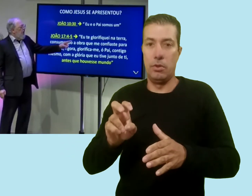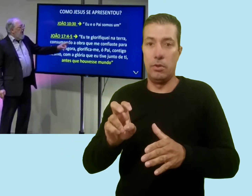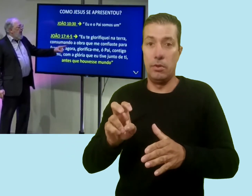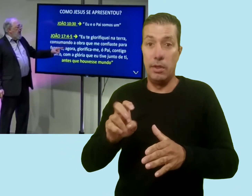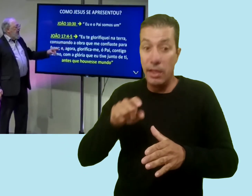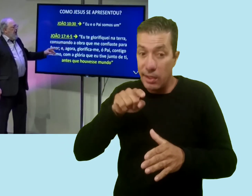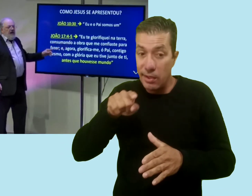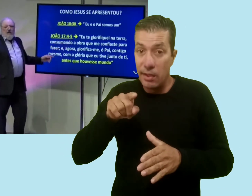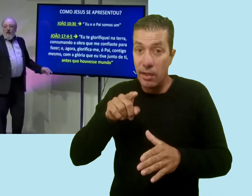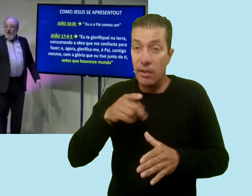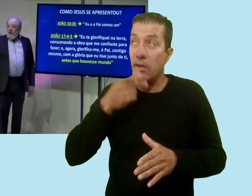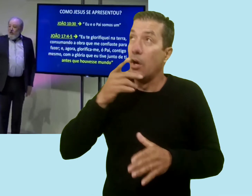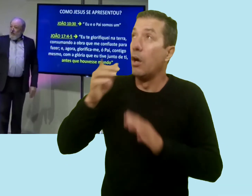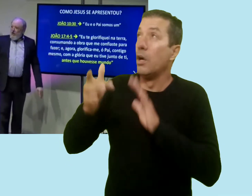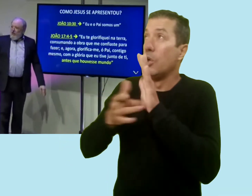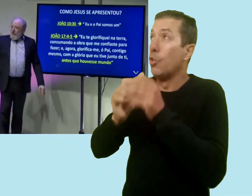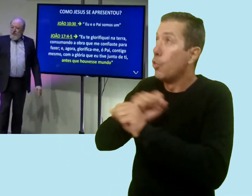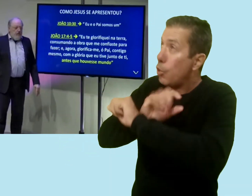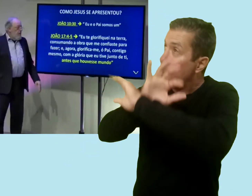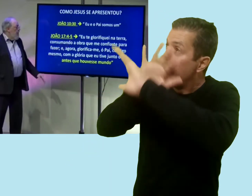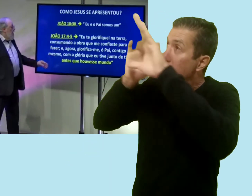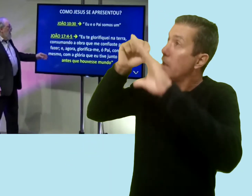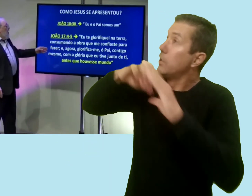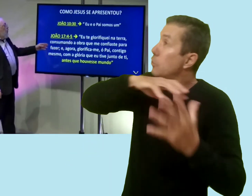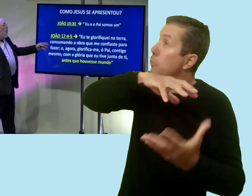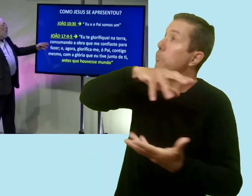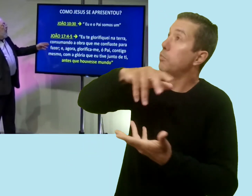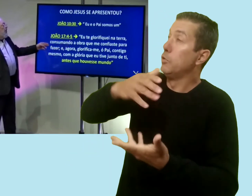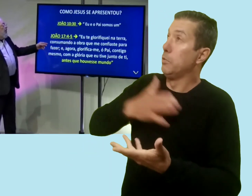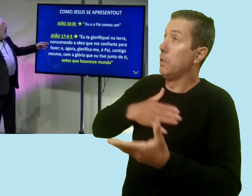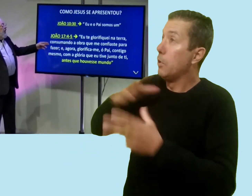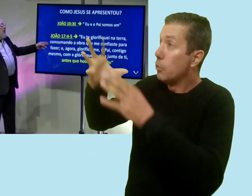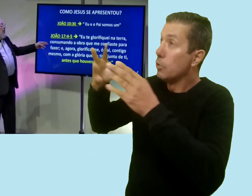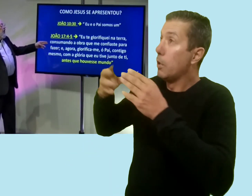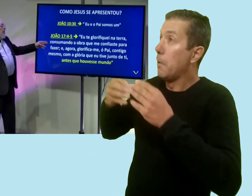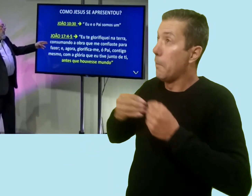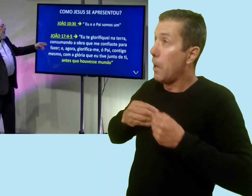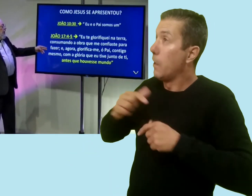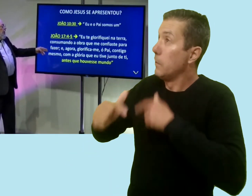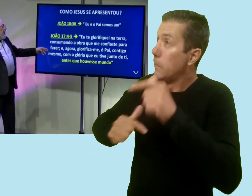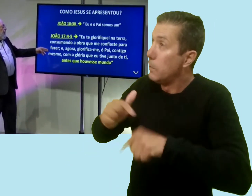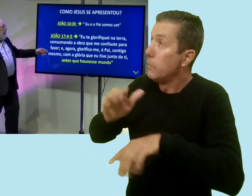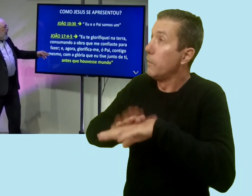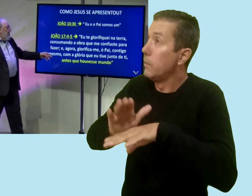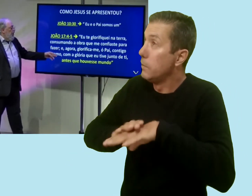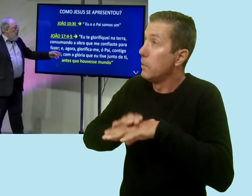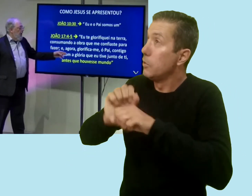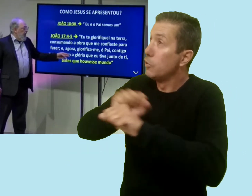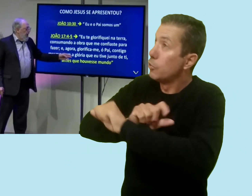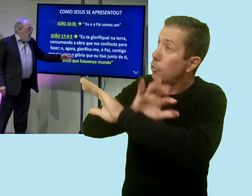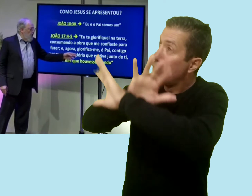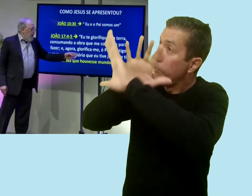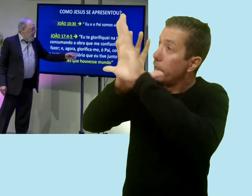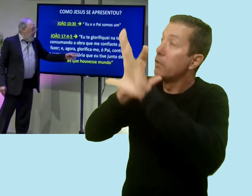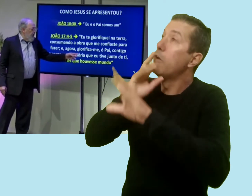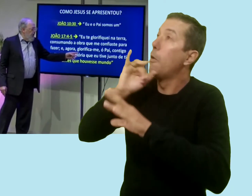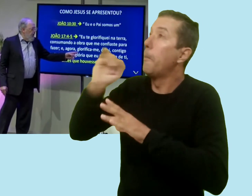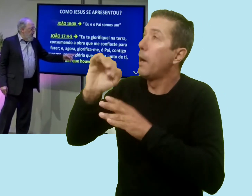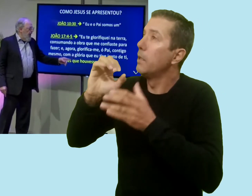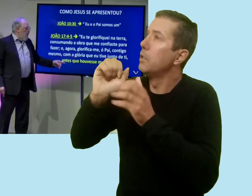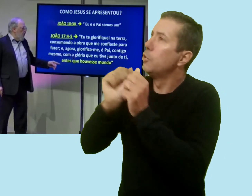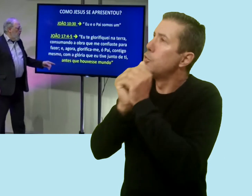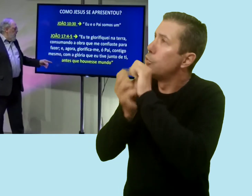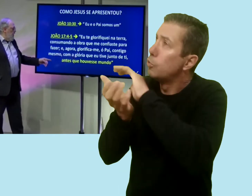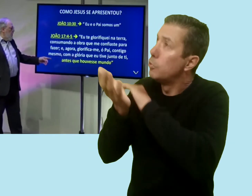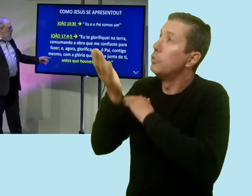te glorifiquei na terra, falando com Deus, consumando a obra que me confiaste para fazer, e agora glorifica-me,